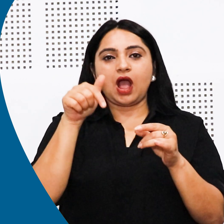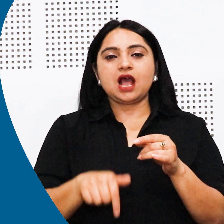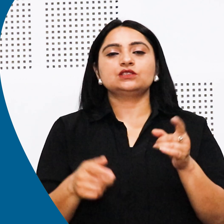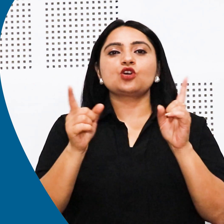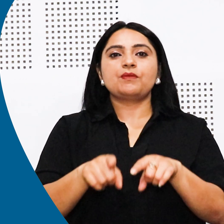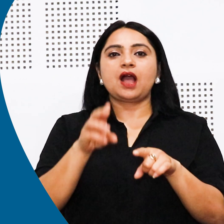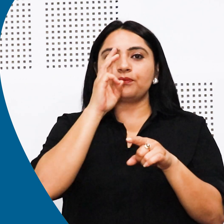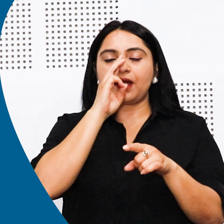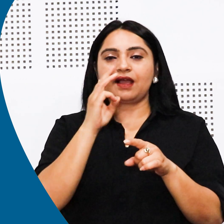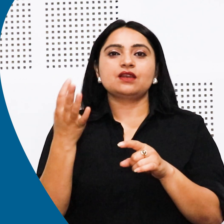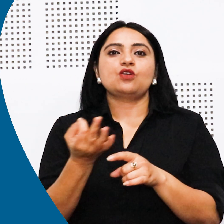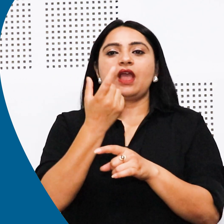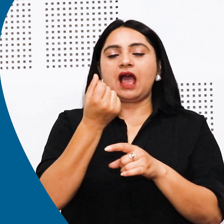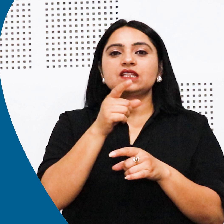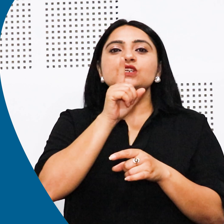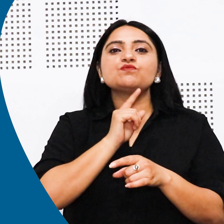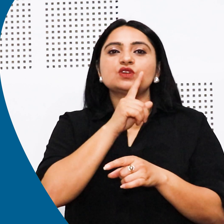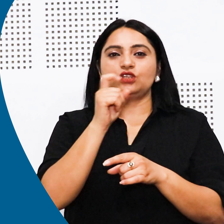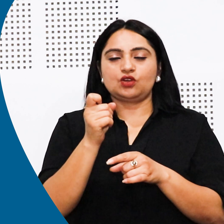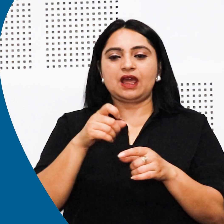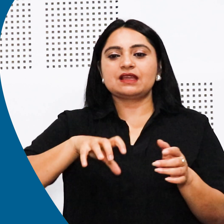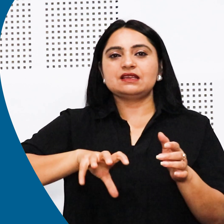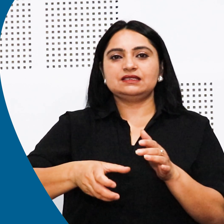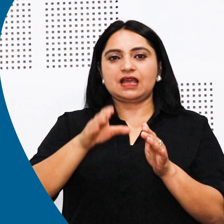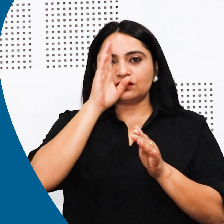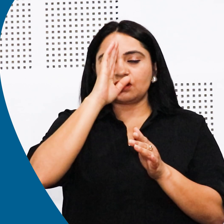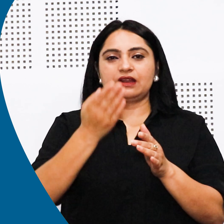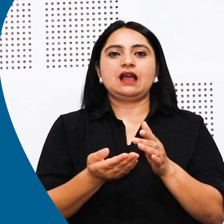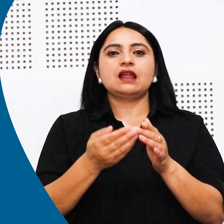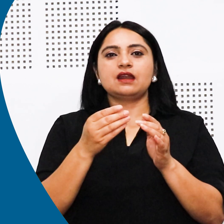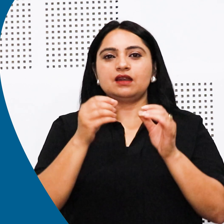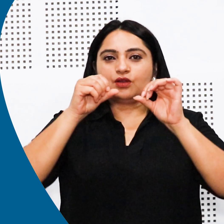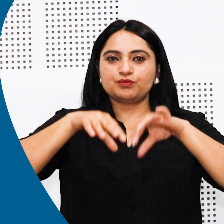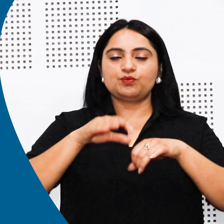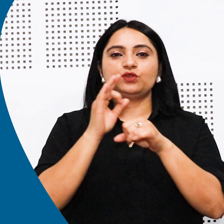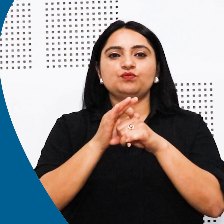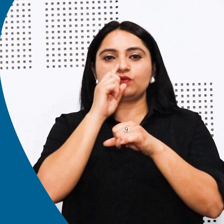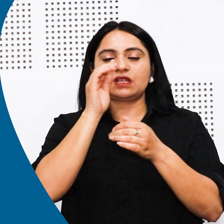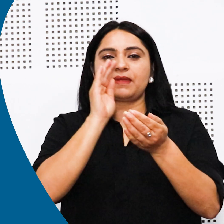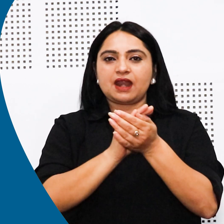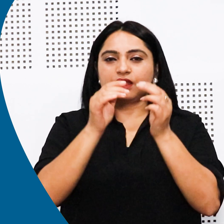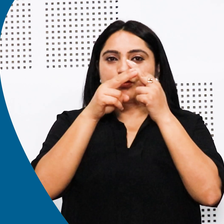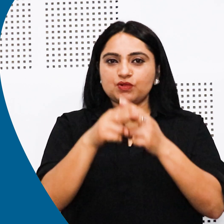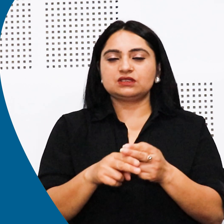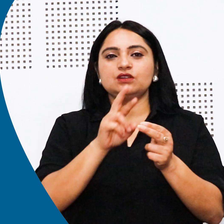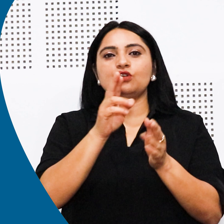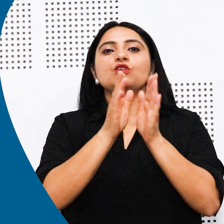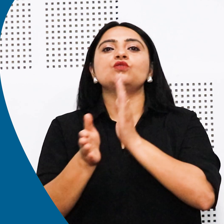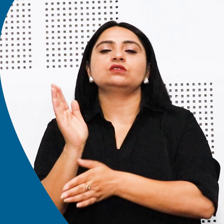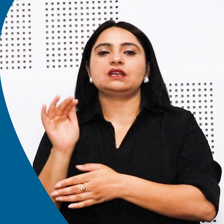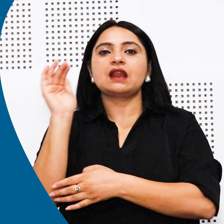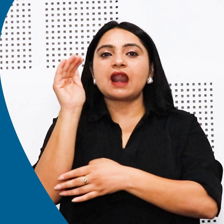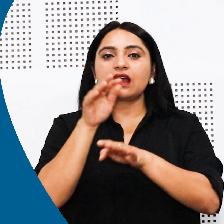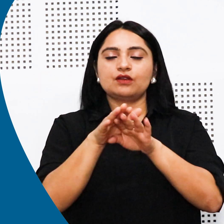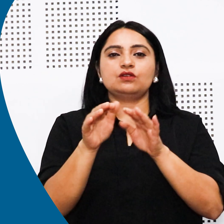आजको अङ्कमा नयाँ आर्थिक वर्षको लागि स्थानीय सरकारले विपद व्यवस्थापनमा छुट्याएको बजेट र योजना, नागरिकहरूको